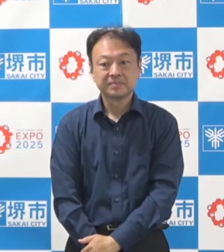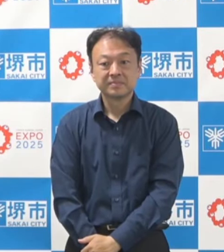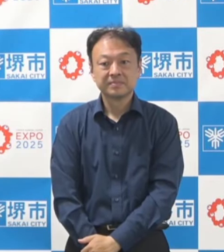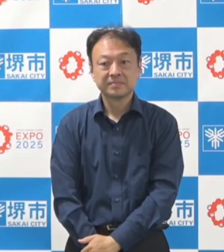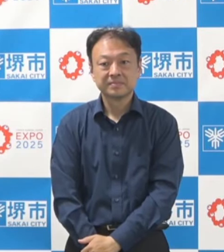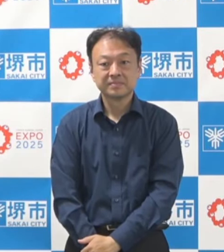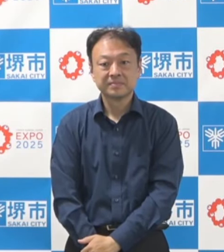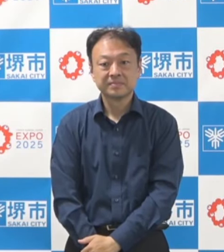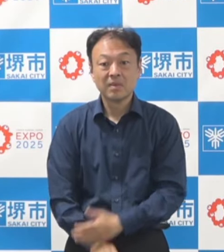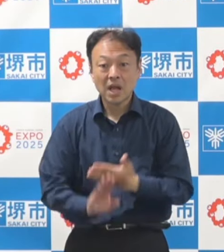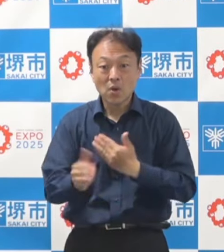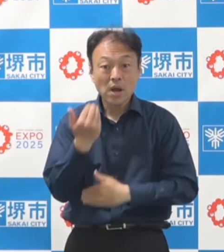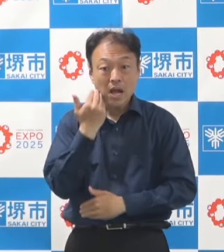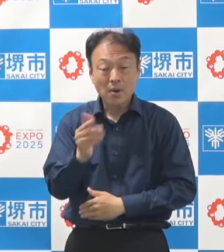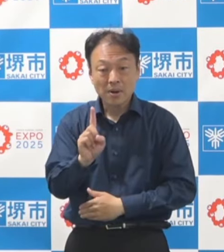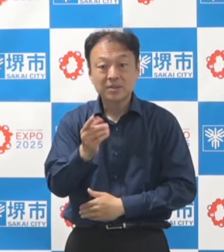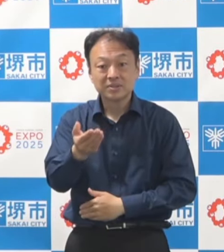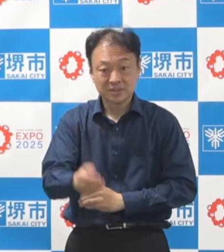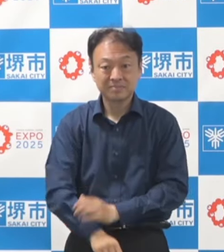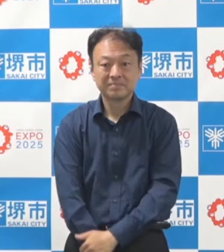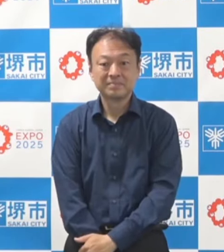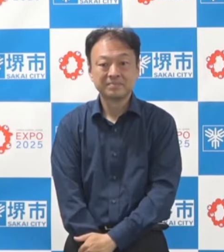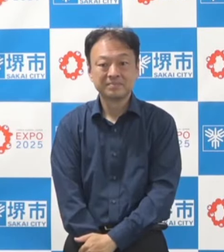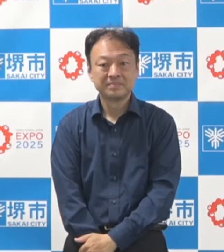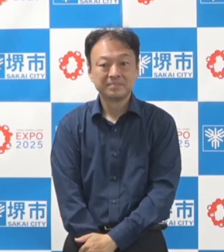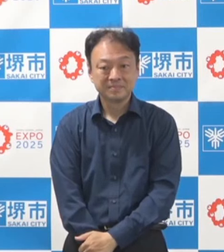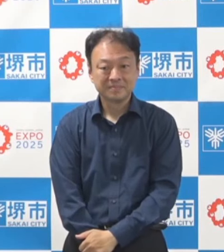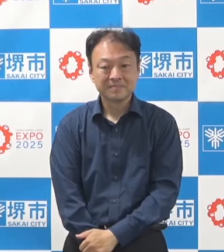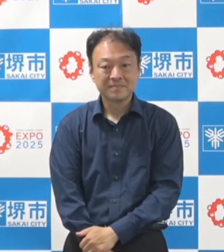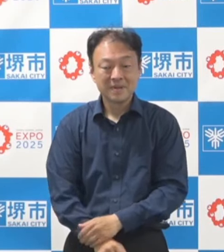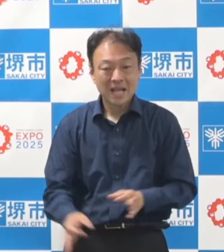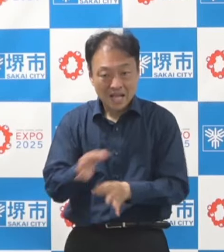はい、それでは他にご質問いかがでしょうか。日本経済新聞社さんどうぞ。